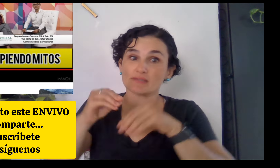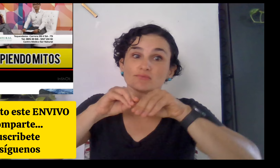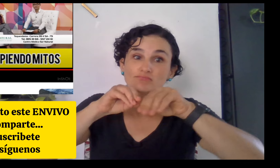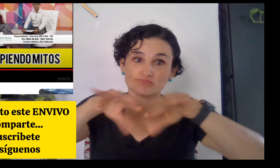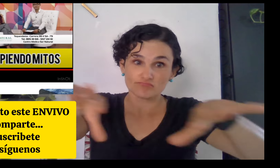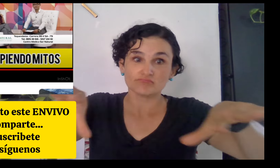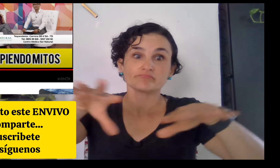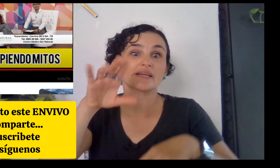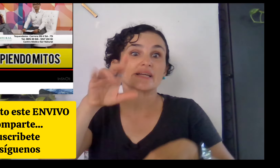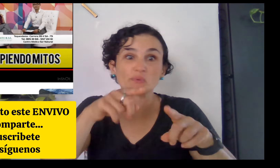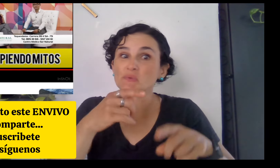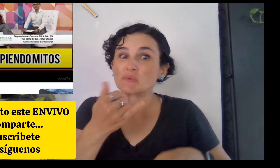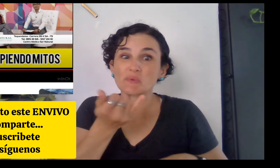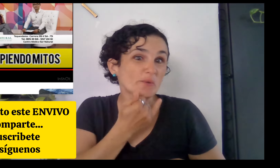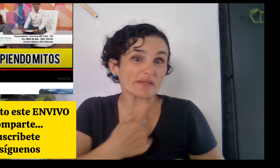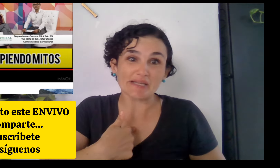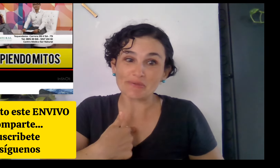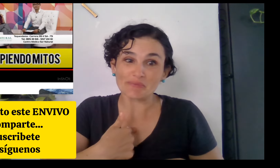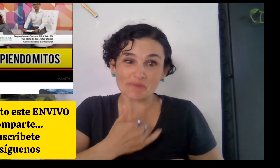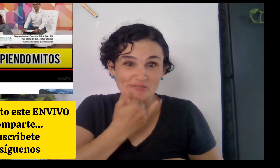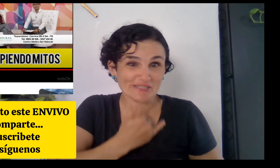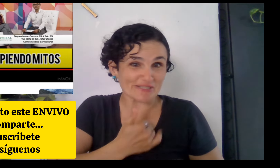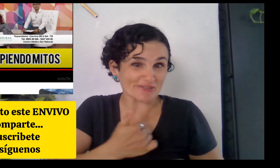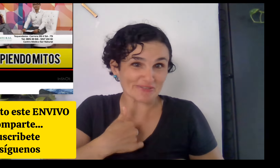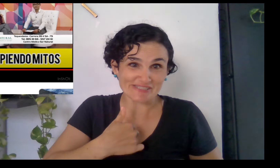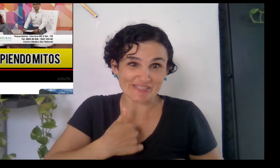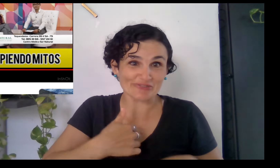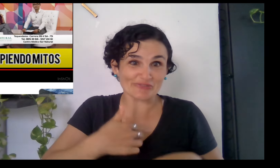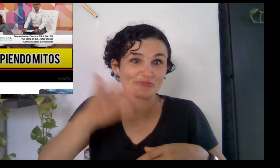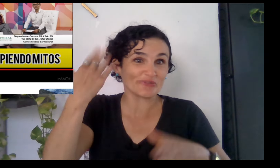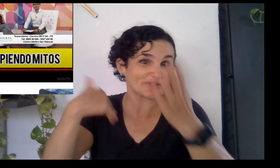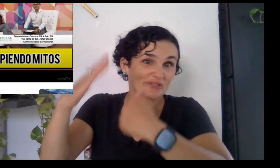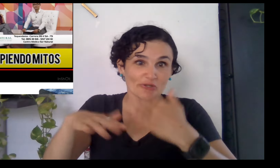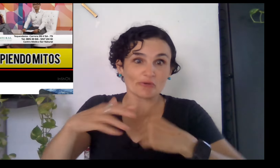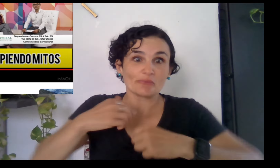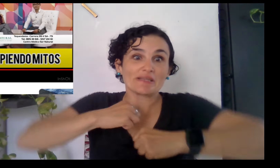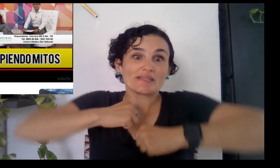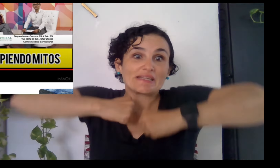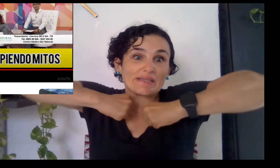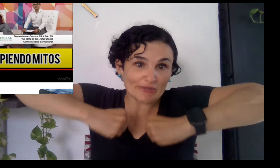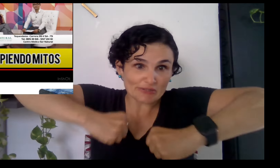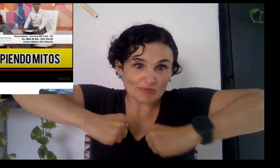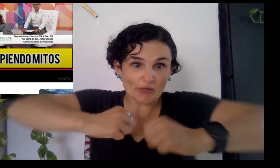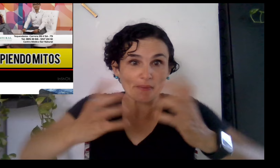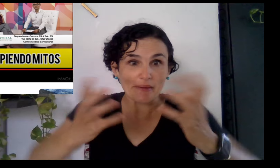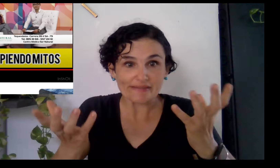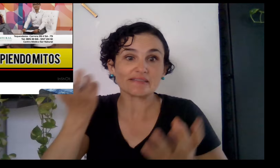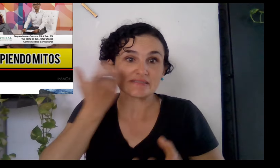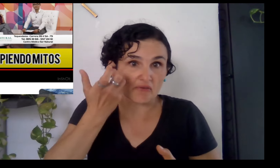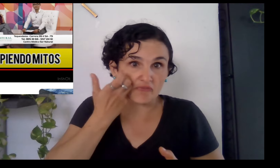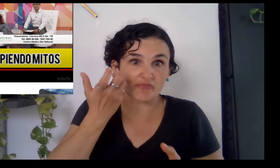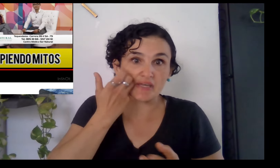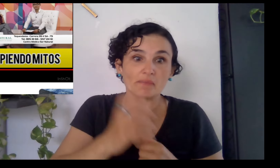que algunos no cometan los mismos errores que yo cometí. Por eso era obesa, estaba